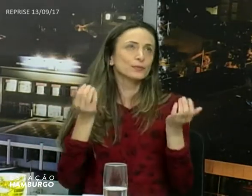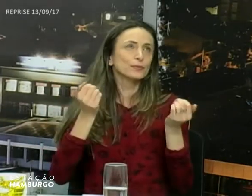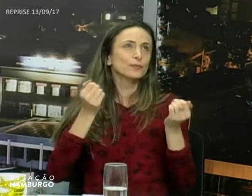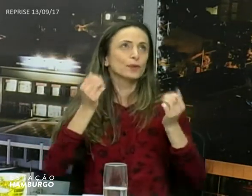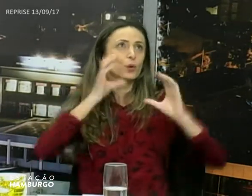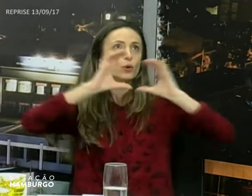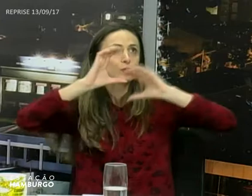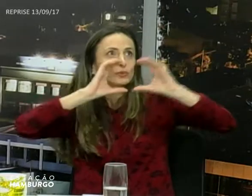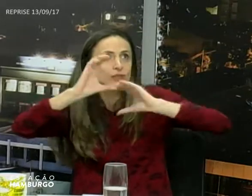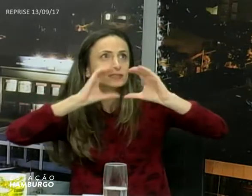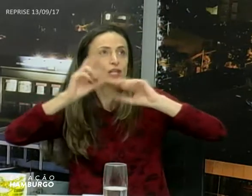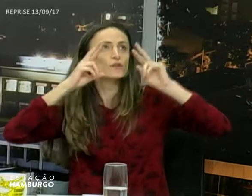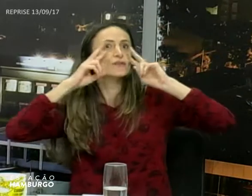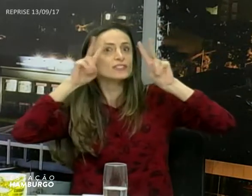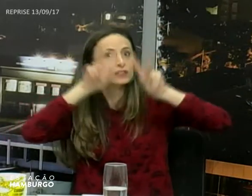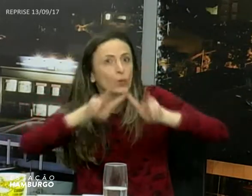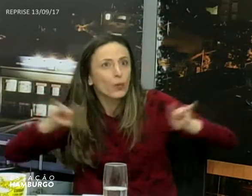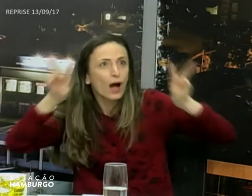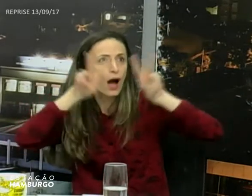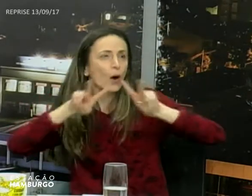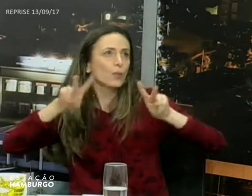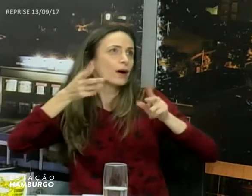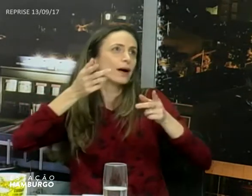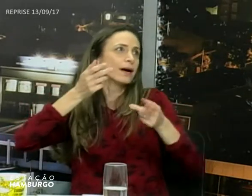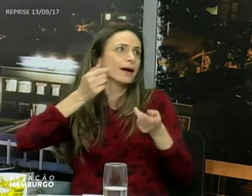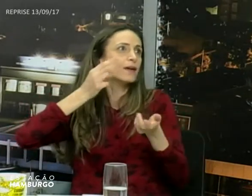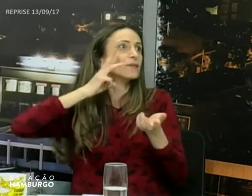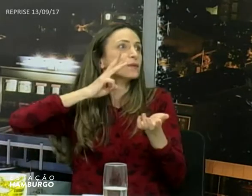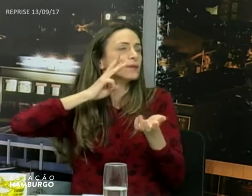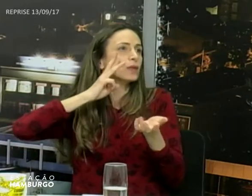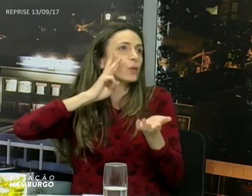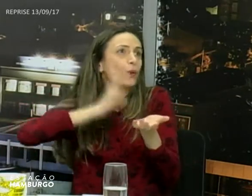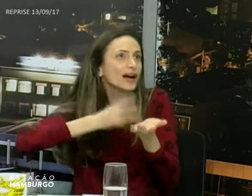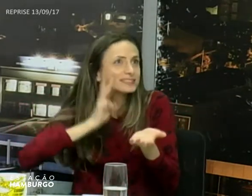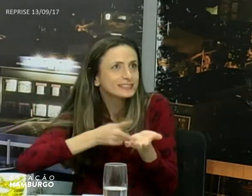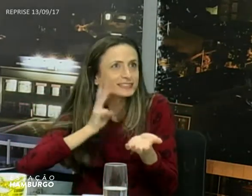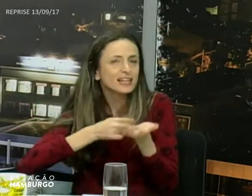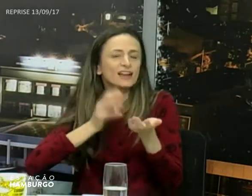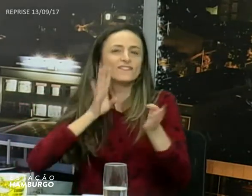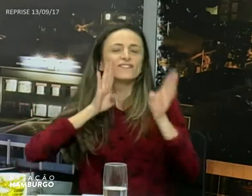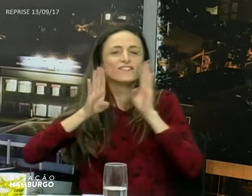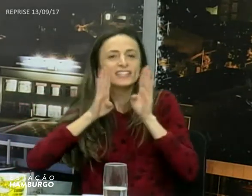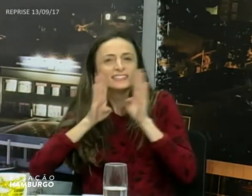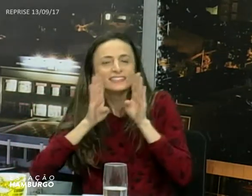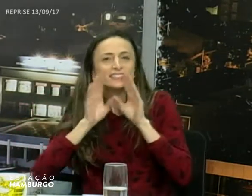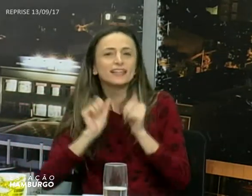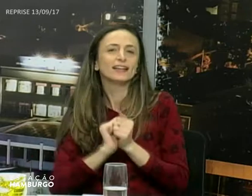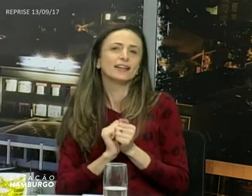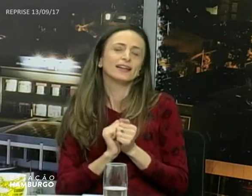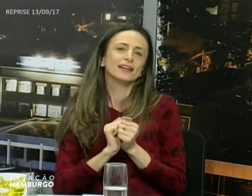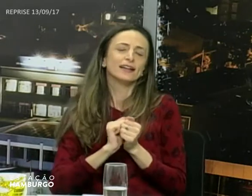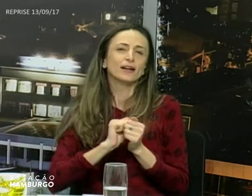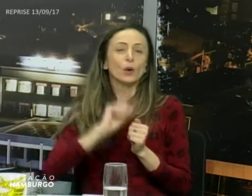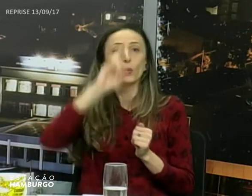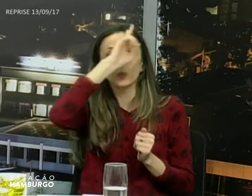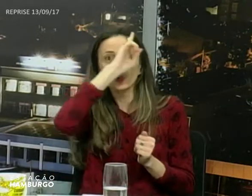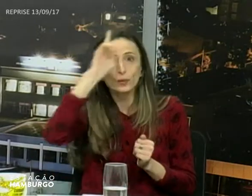Exemplo. A comunicação visual, o WhatsApp, o Facebook, o